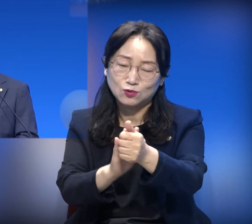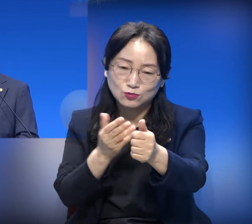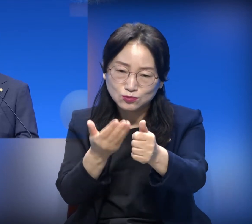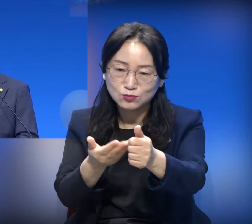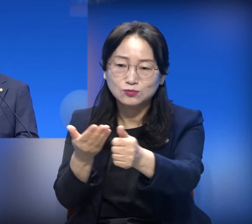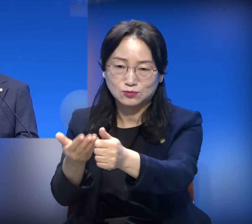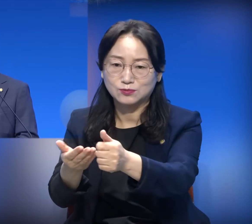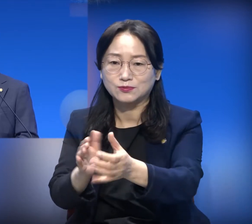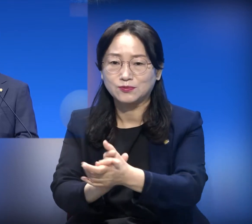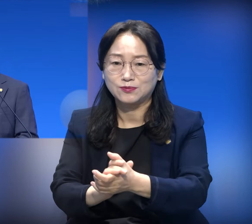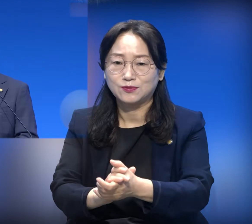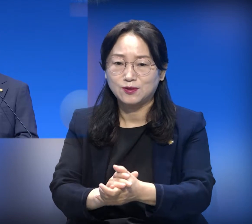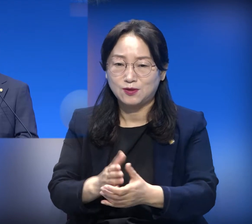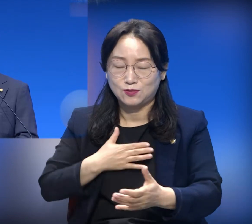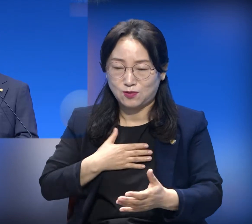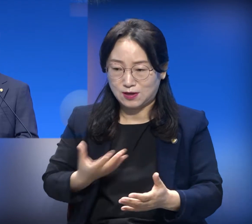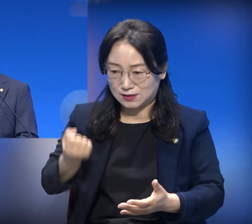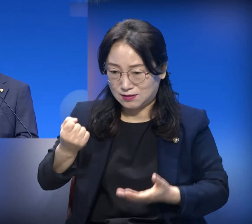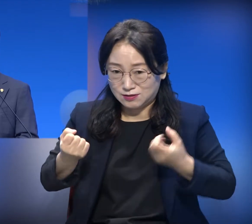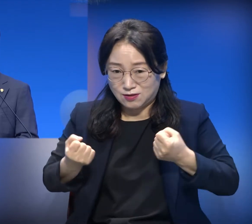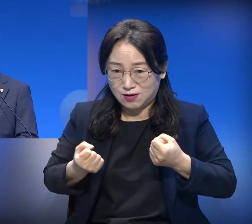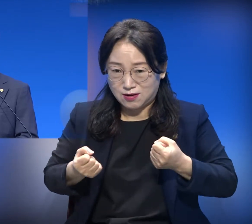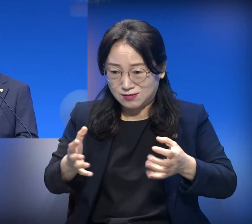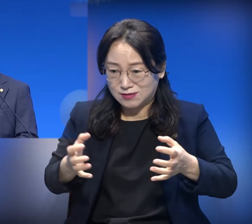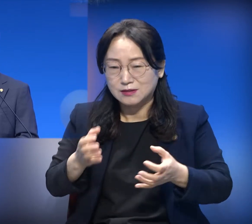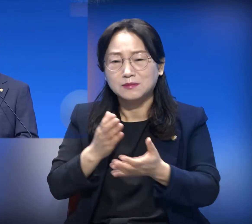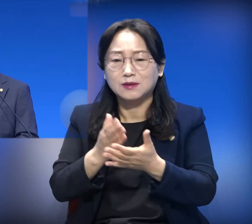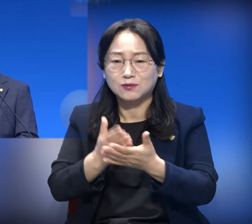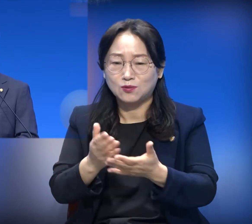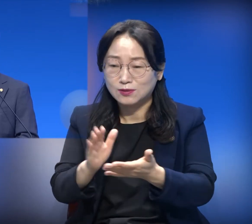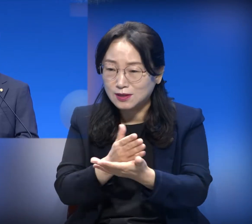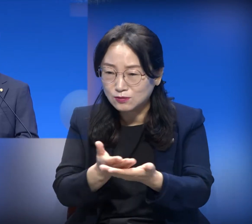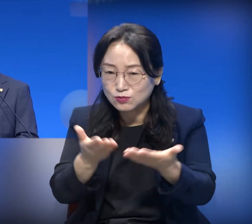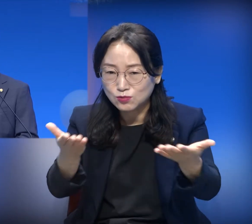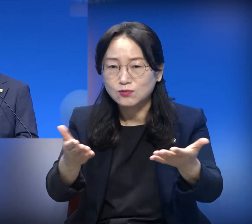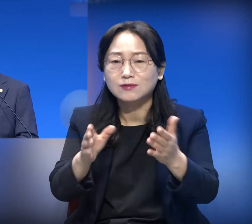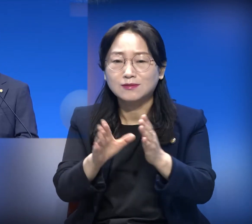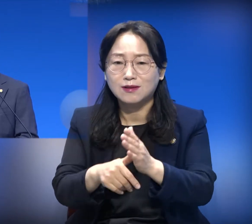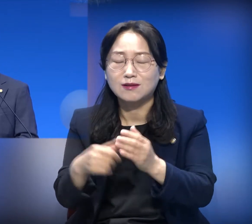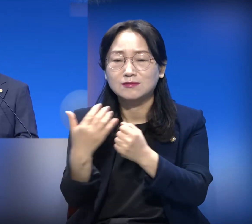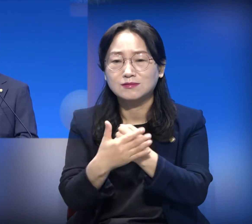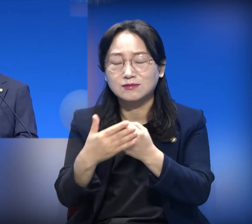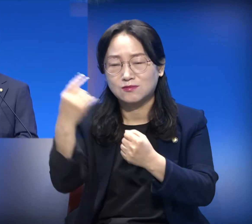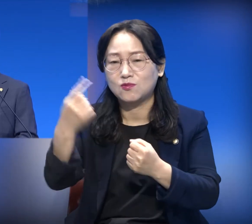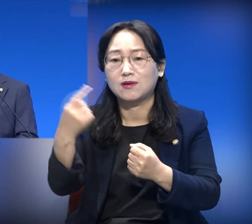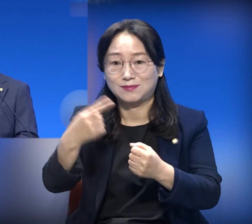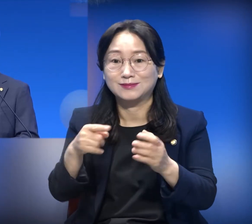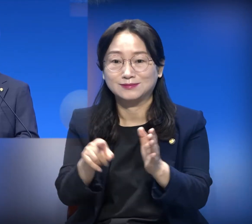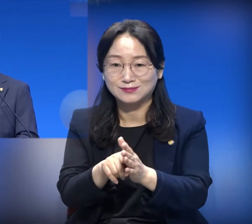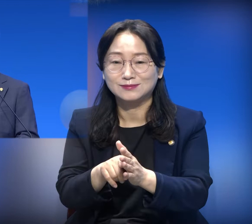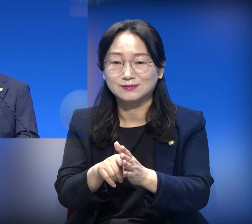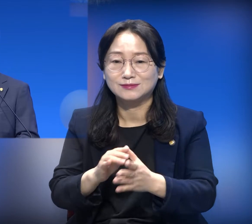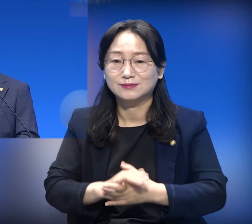그들에게 우리 가진 것을 함께 나눌 때 하나님의 은혜가 크게 임할 줄로 믿습니다.